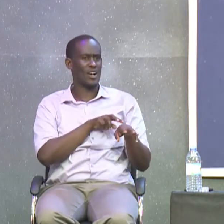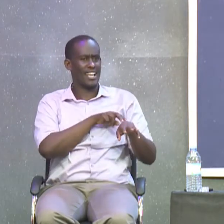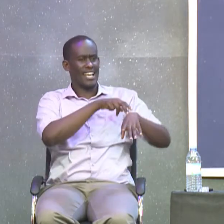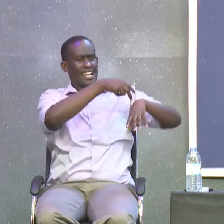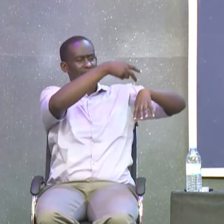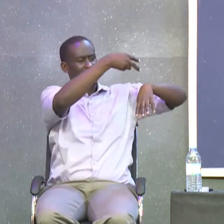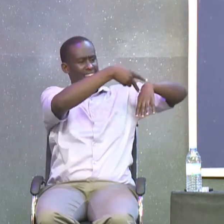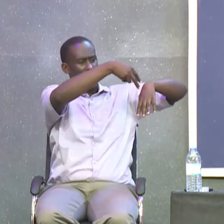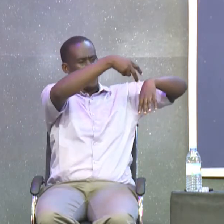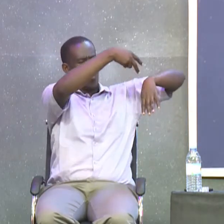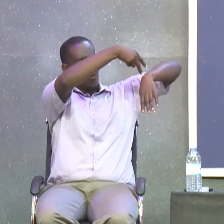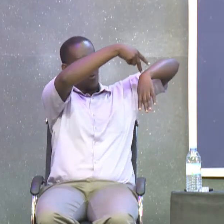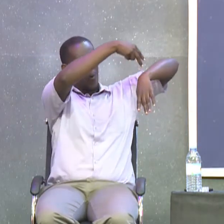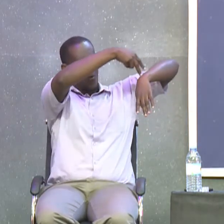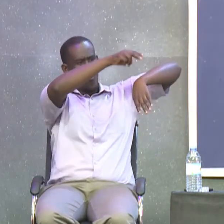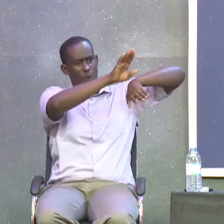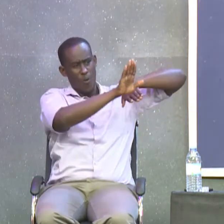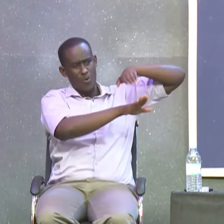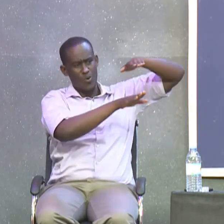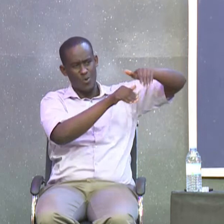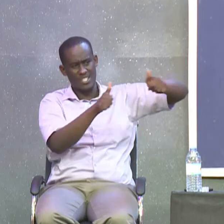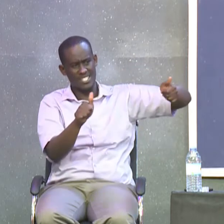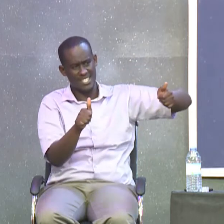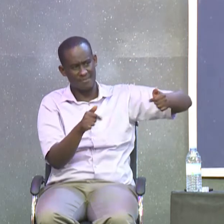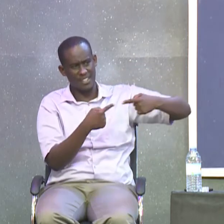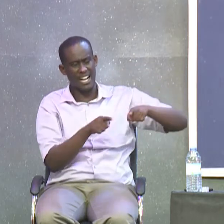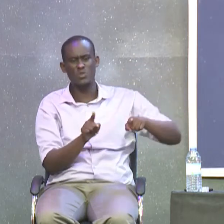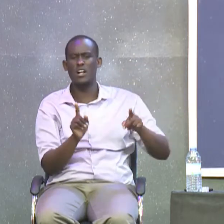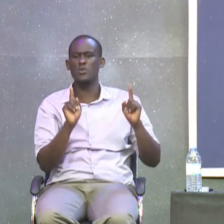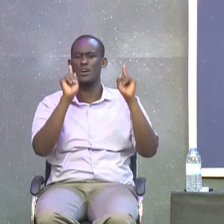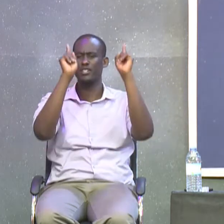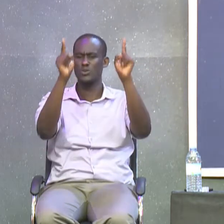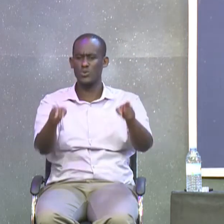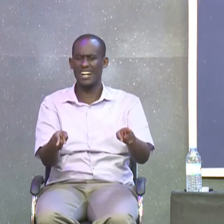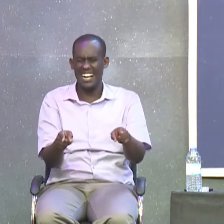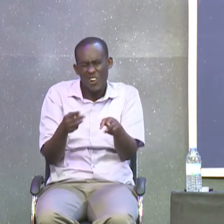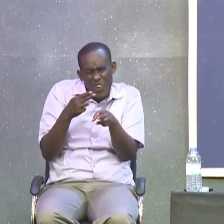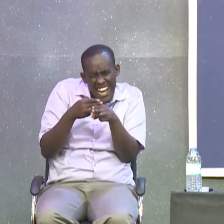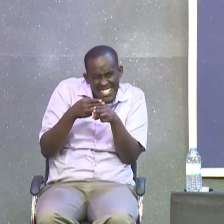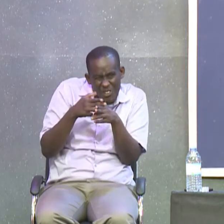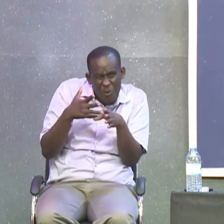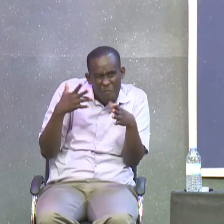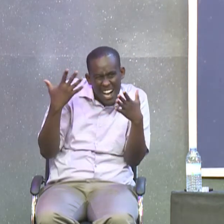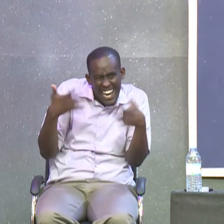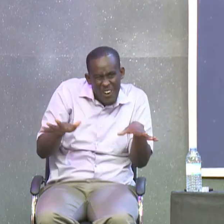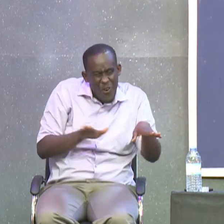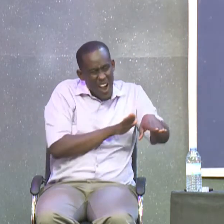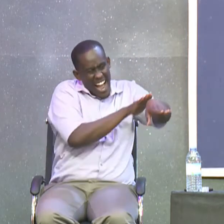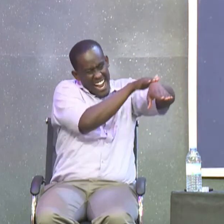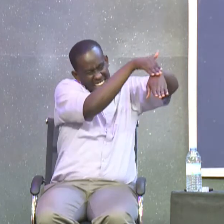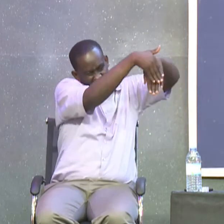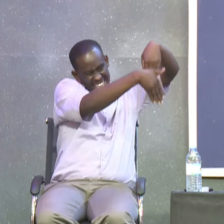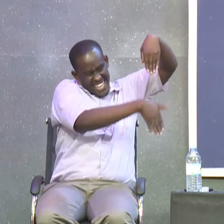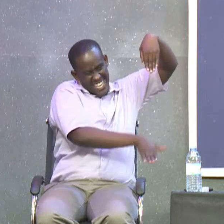obulungi ng'okyalemedde ku siteepu zo lyakulembera waliwo bwe watuukanga ng'omalako akaserengeta ako